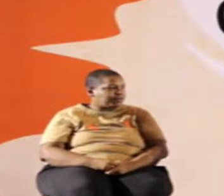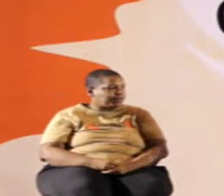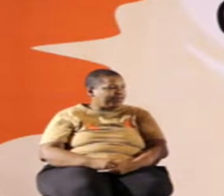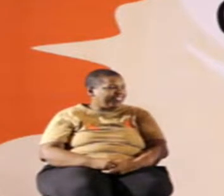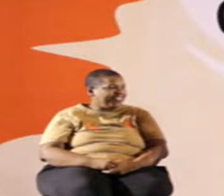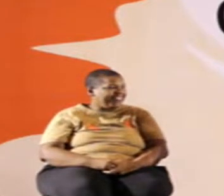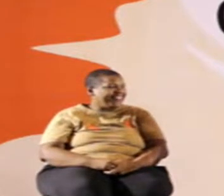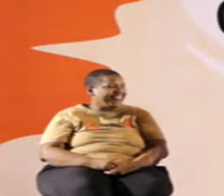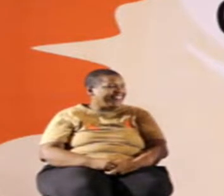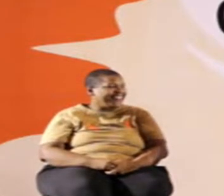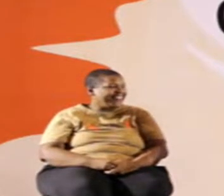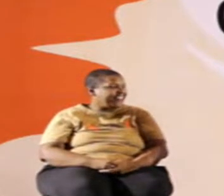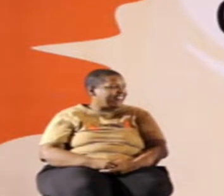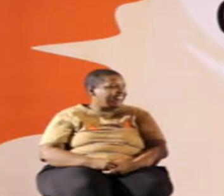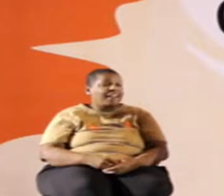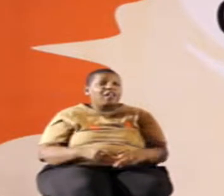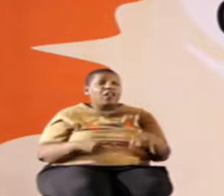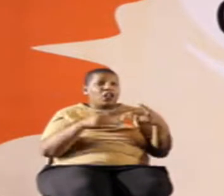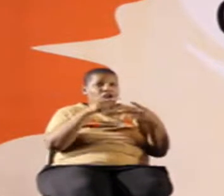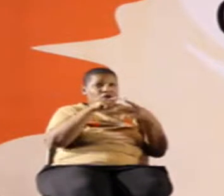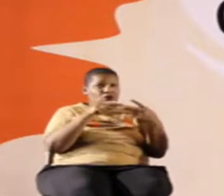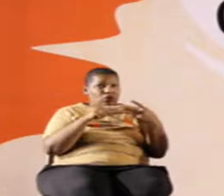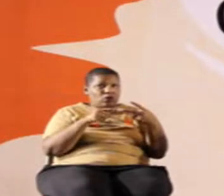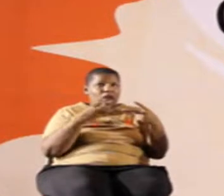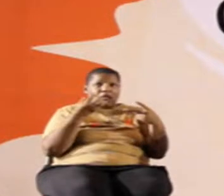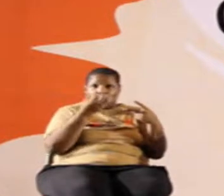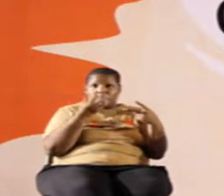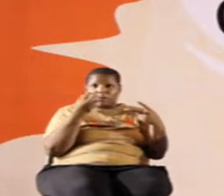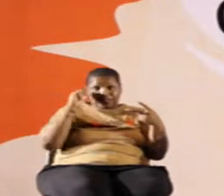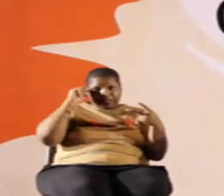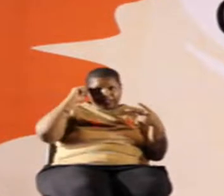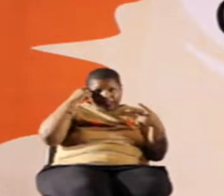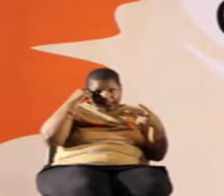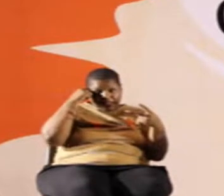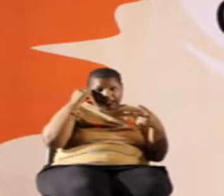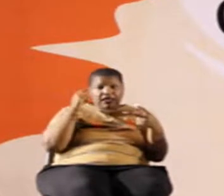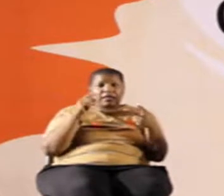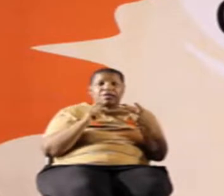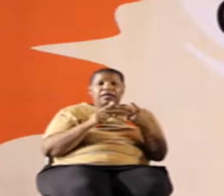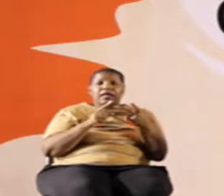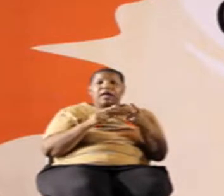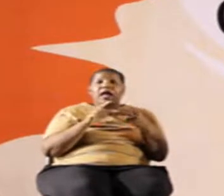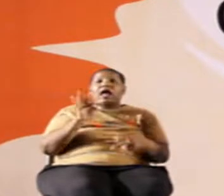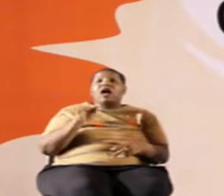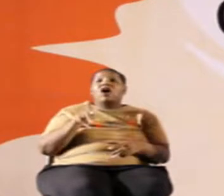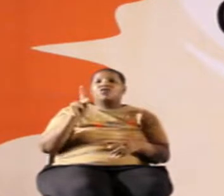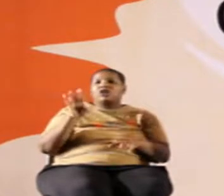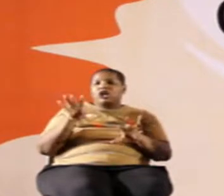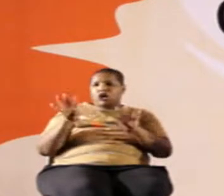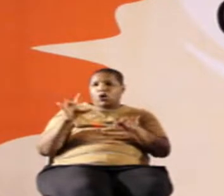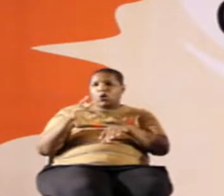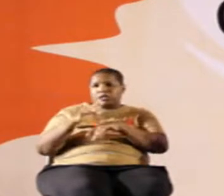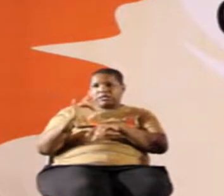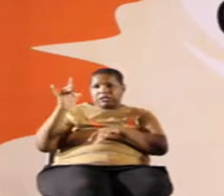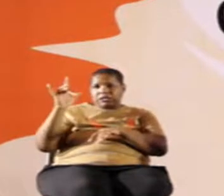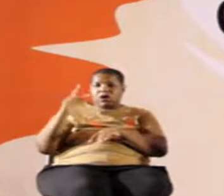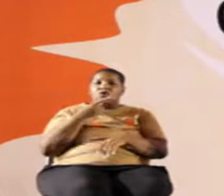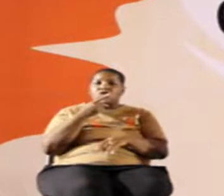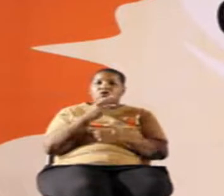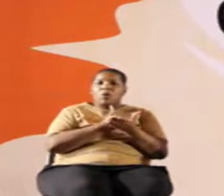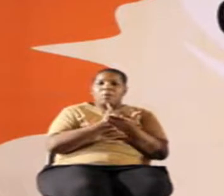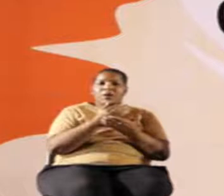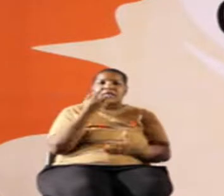São duas coisas, né? A música negra e sua importância, e o funk e ostentação. Vou começar pela música negra